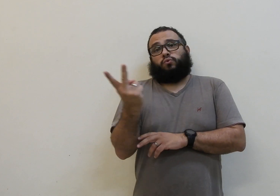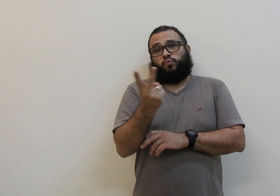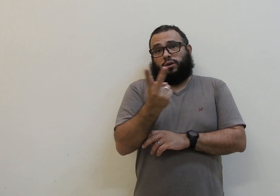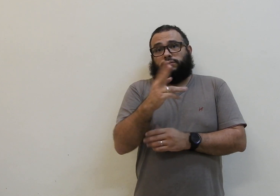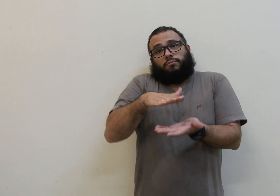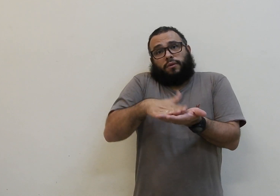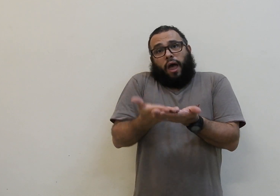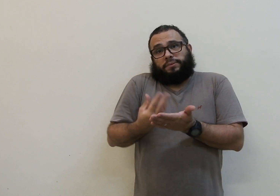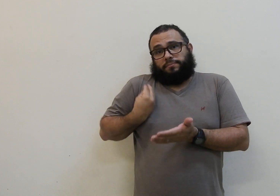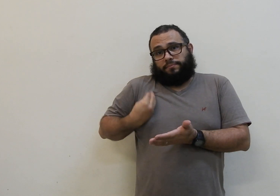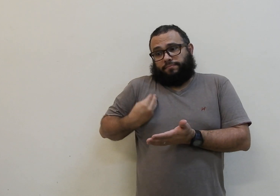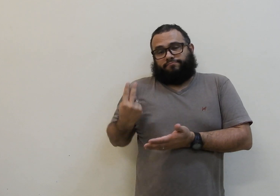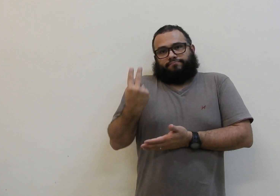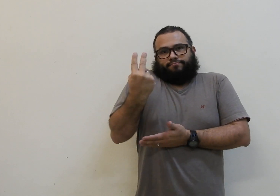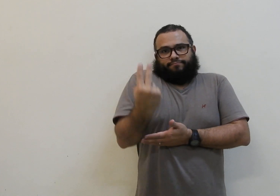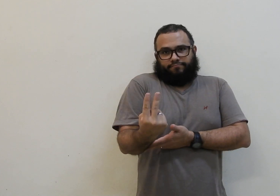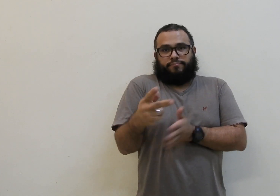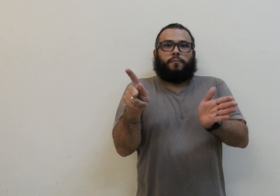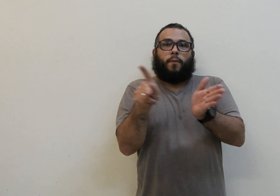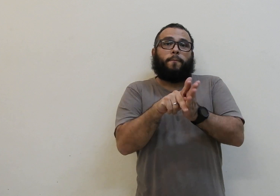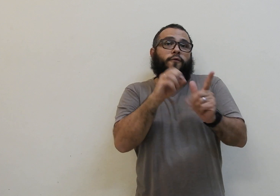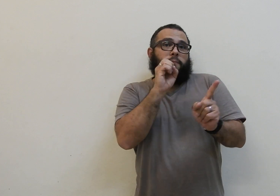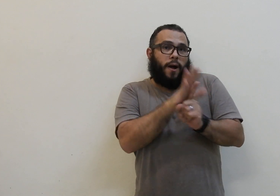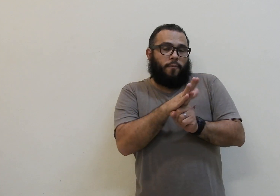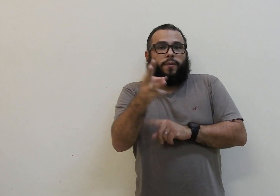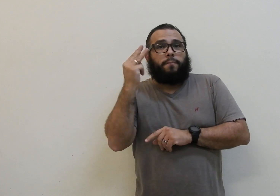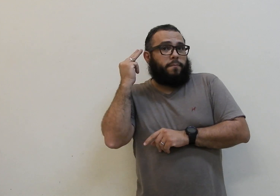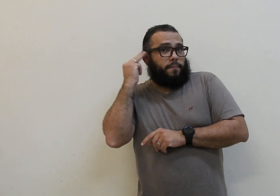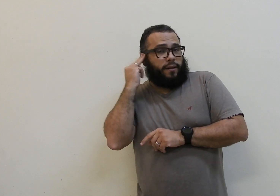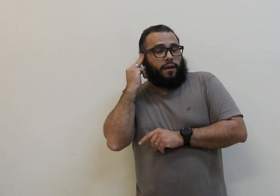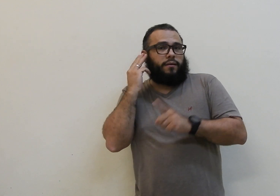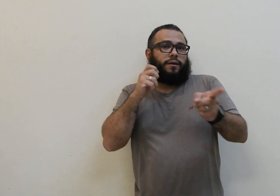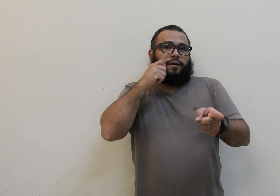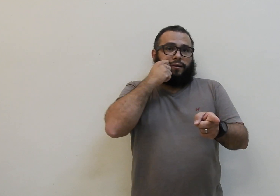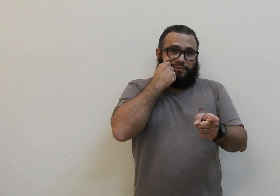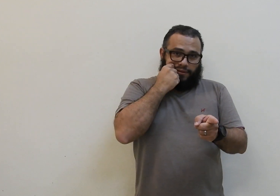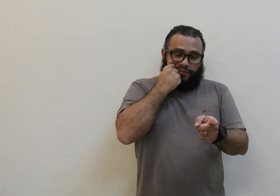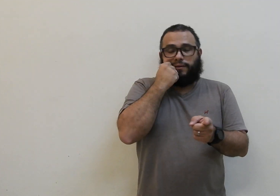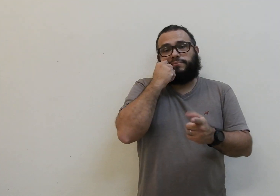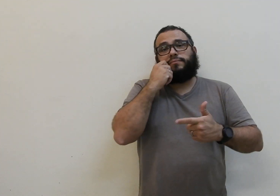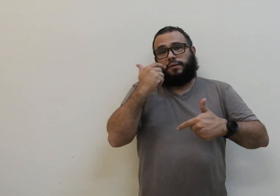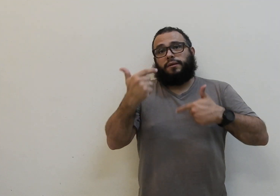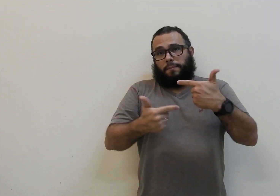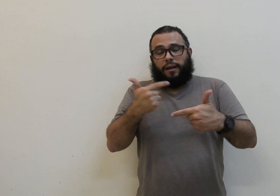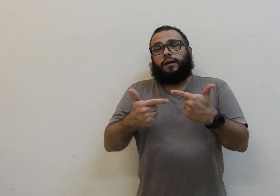dia 13 de maio. Temos hoje duas intérpretes da equipe, a Maitê e a